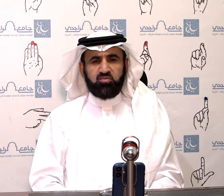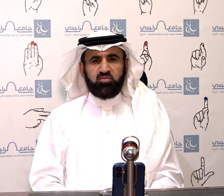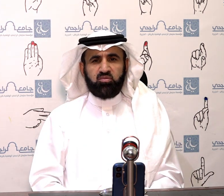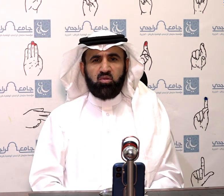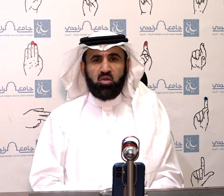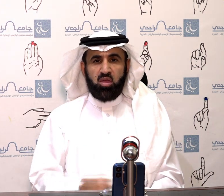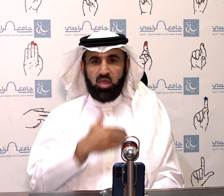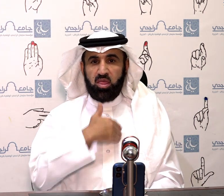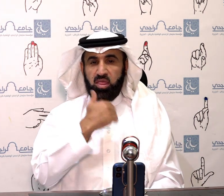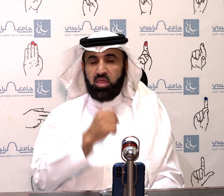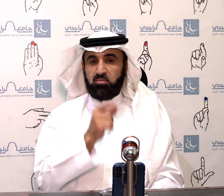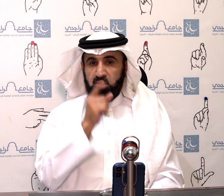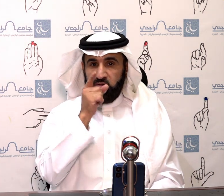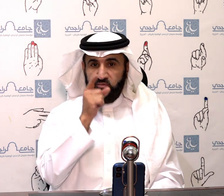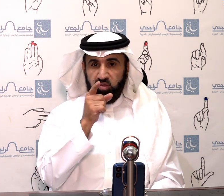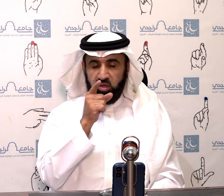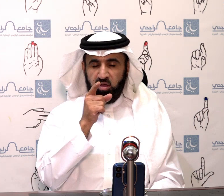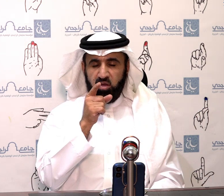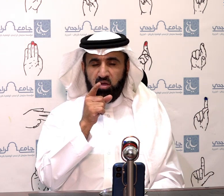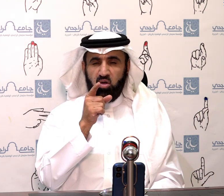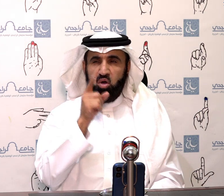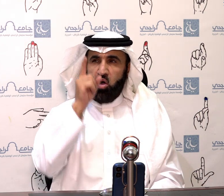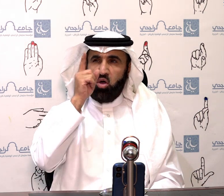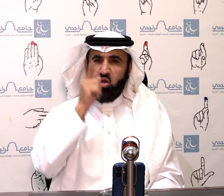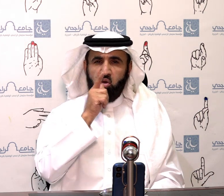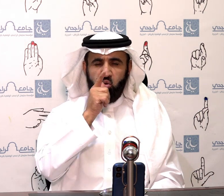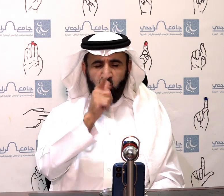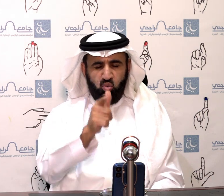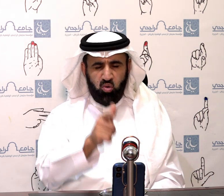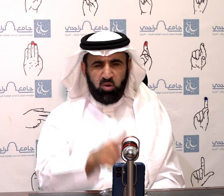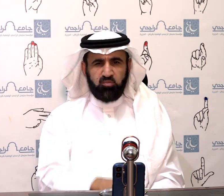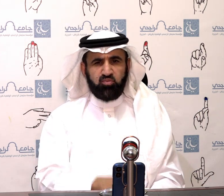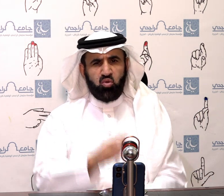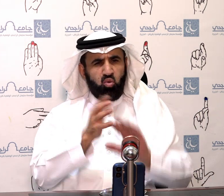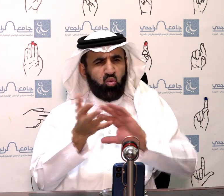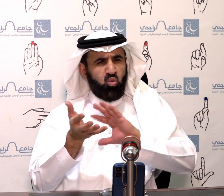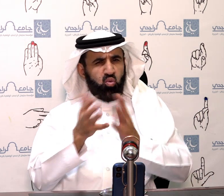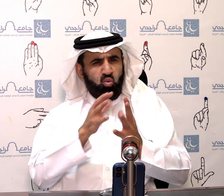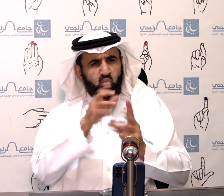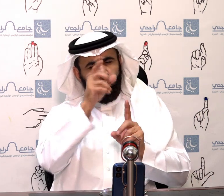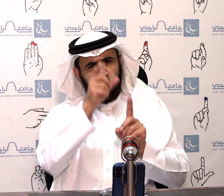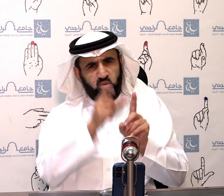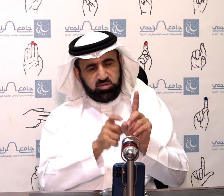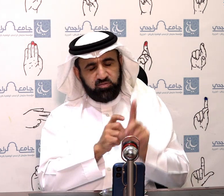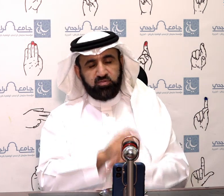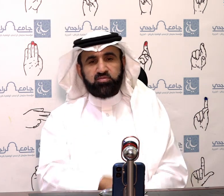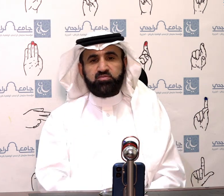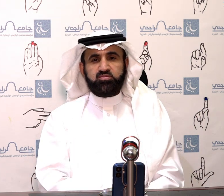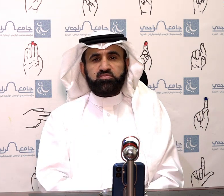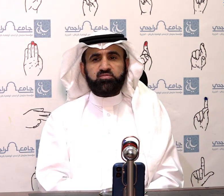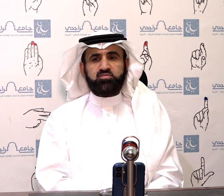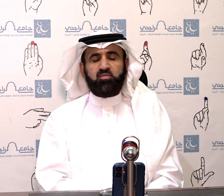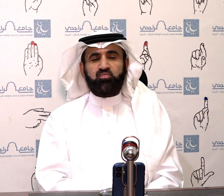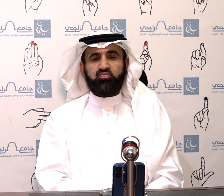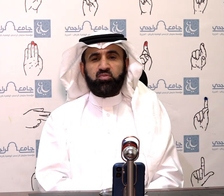المتقين بقيامهم بحقوقه وحقوق عباده، ونفى عنهم الإقامة